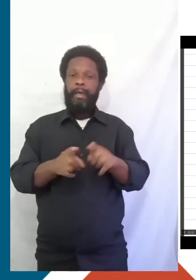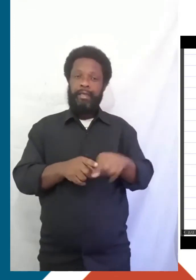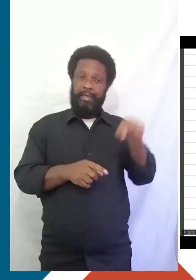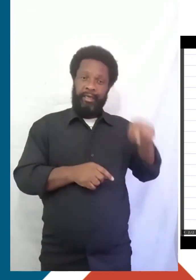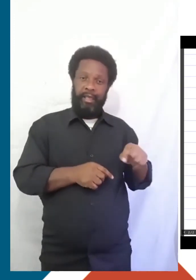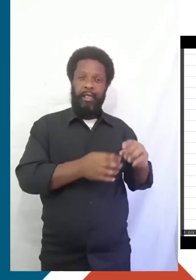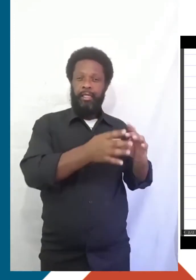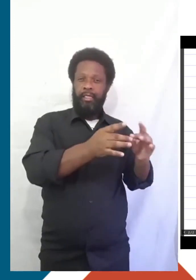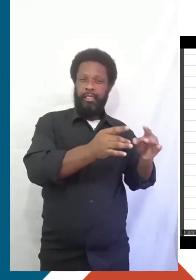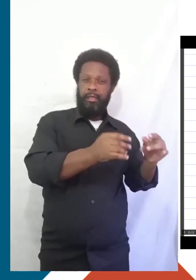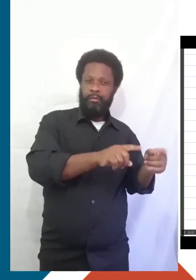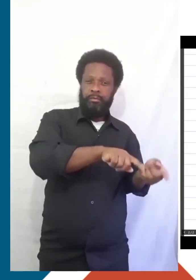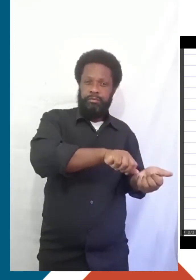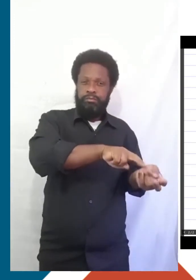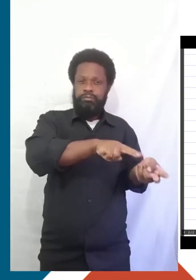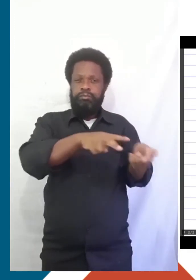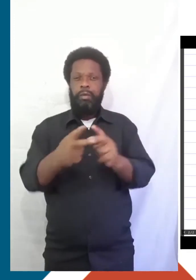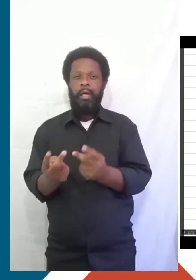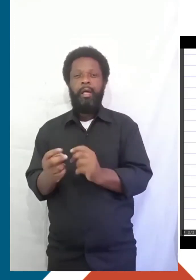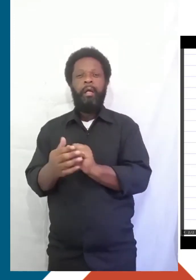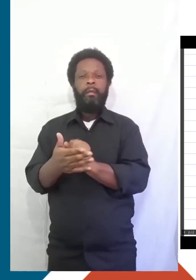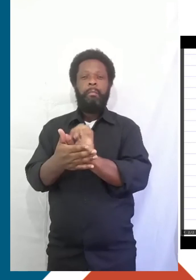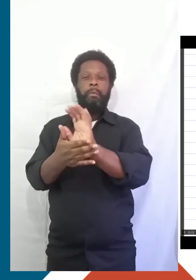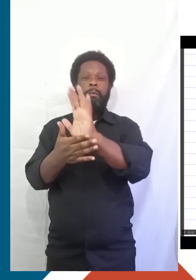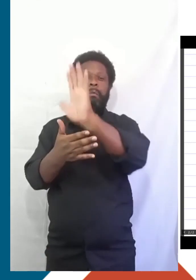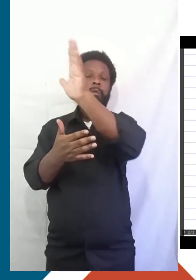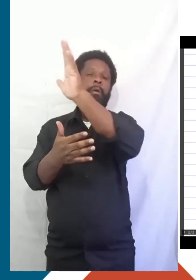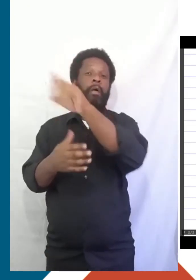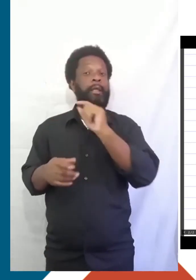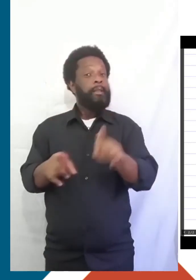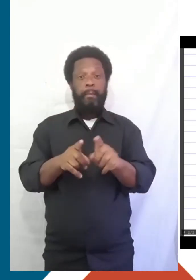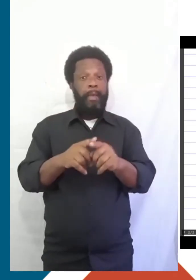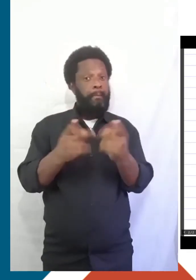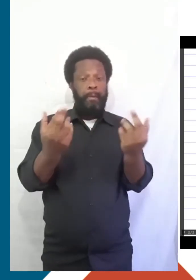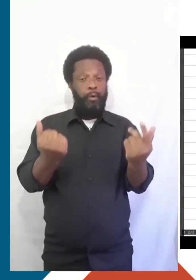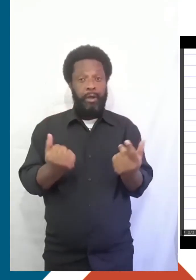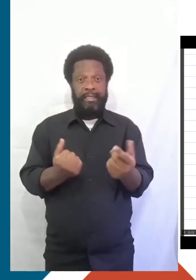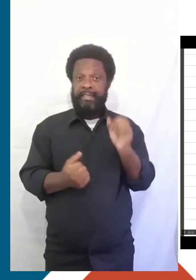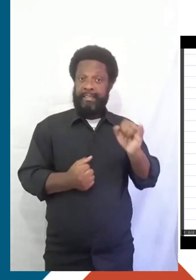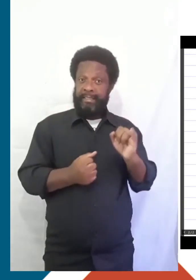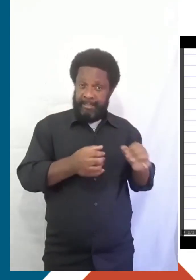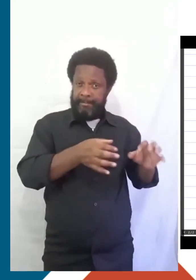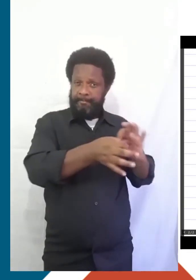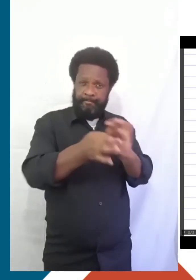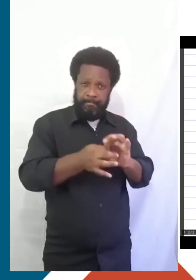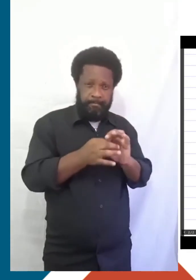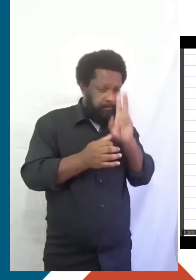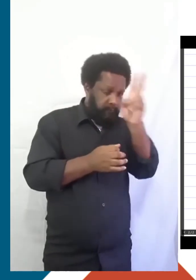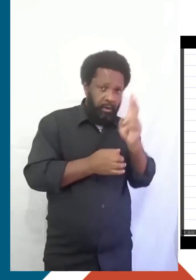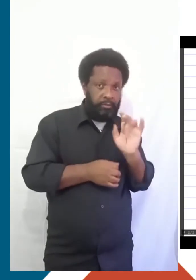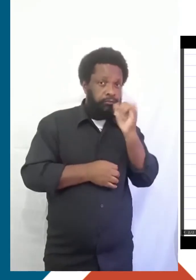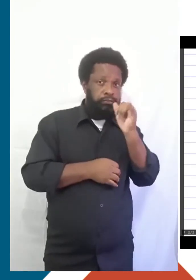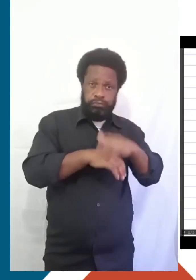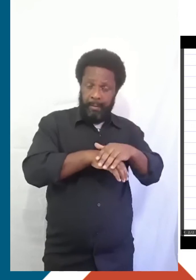na ebulição, na passagem do estado líquido para o estado gasoso, o raciocínio é o mesmo. Quanto mais forte a interação,